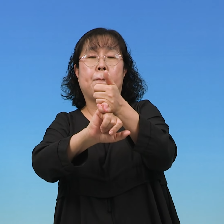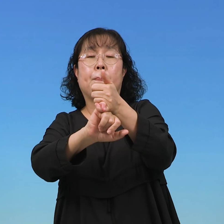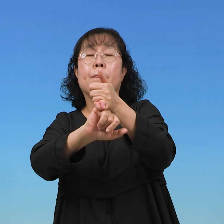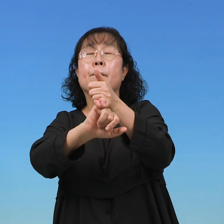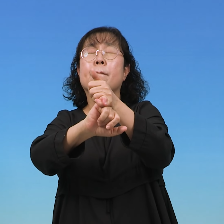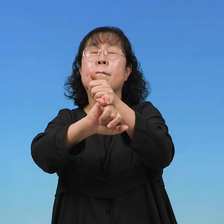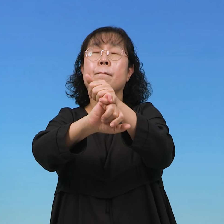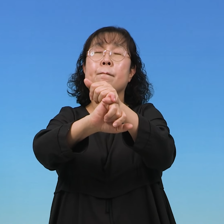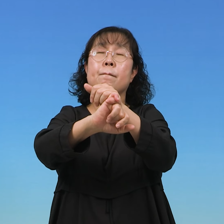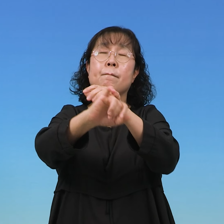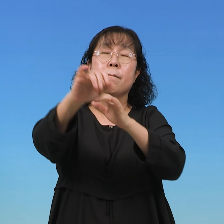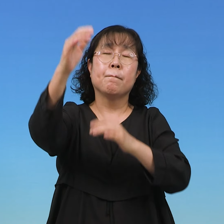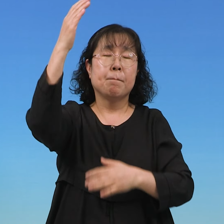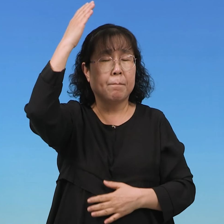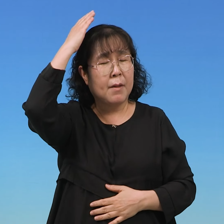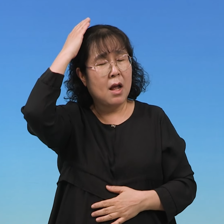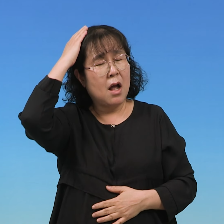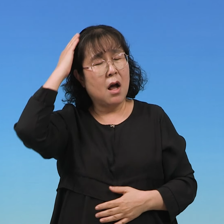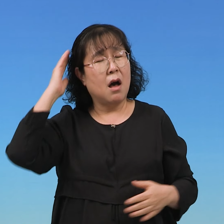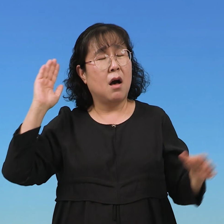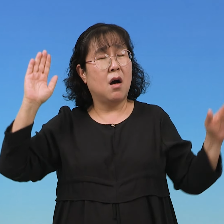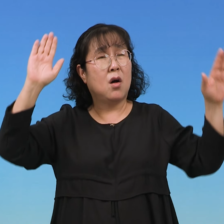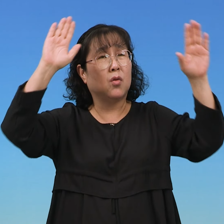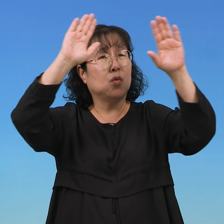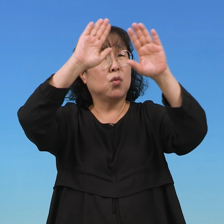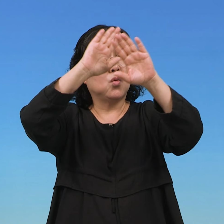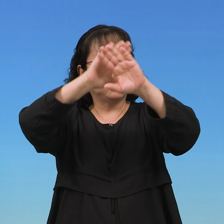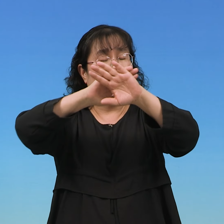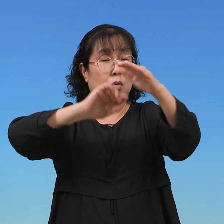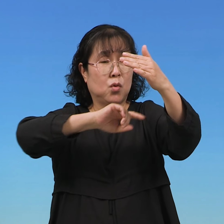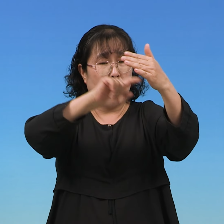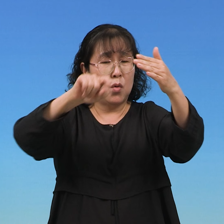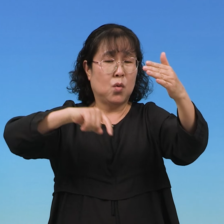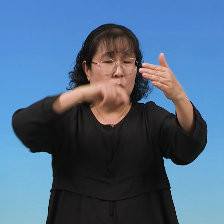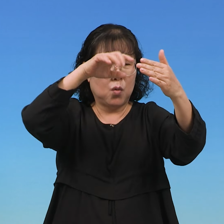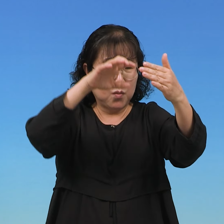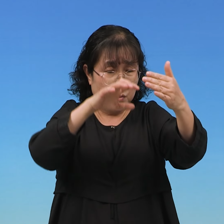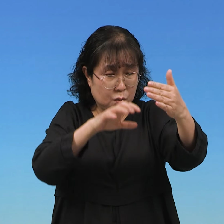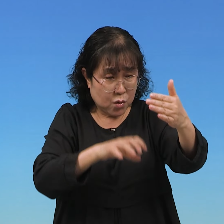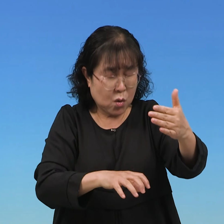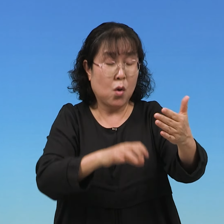어둠에 헤맬 때 흘리던 내 눈물, 헤맬